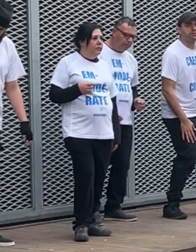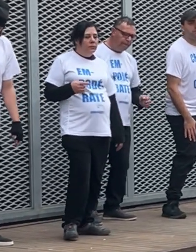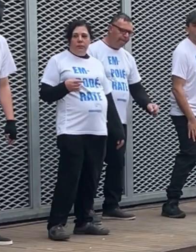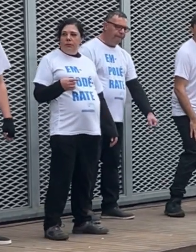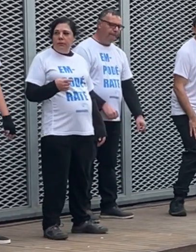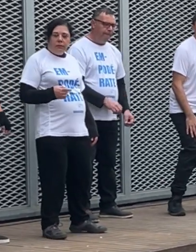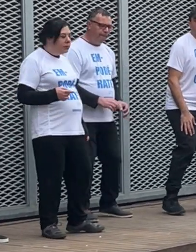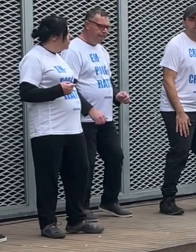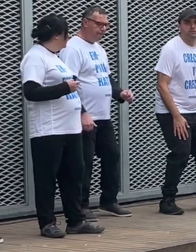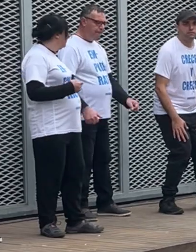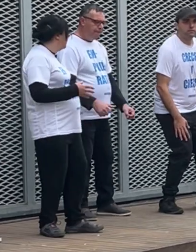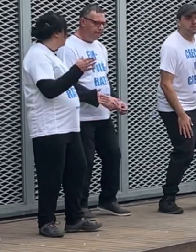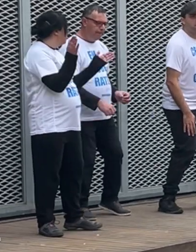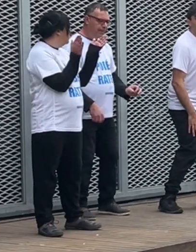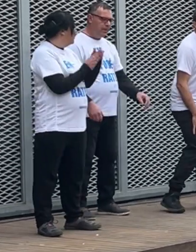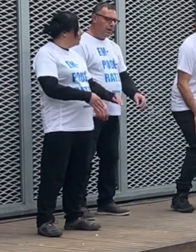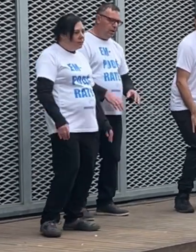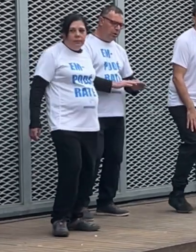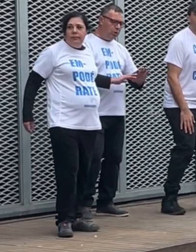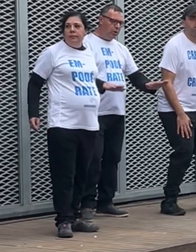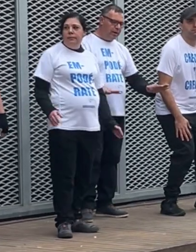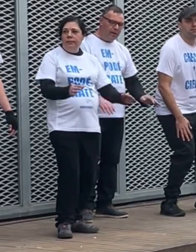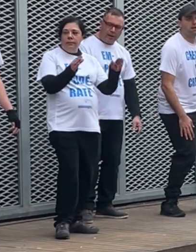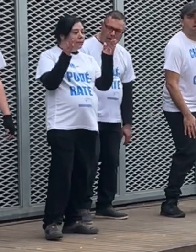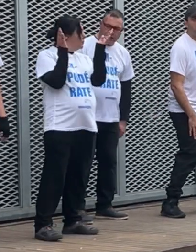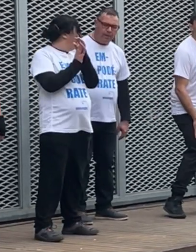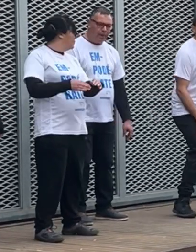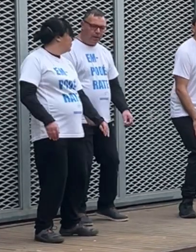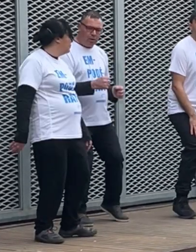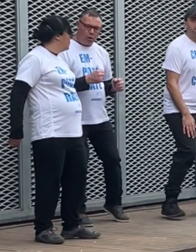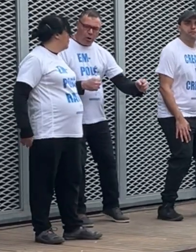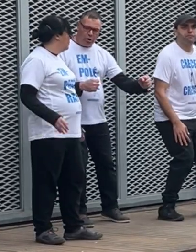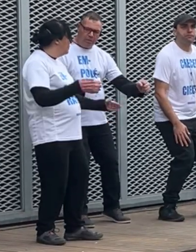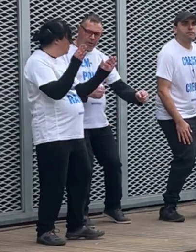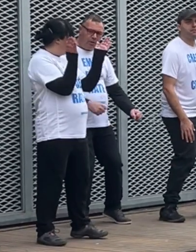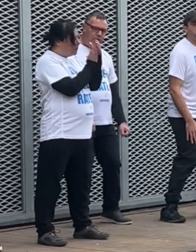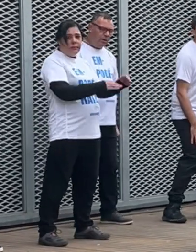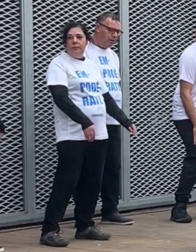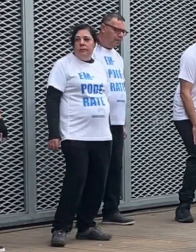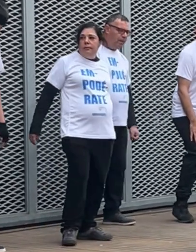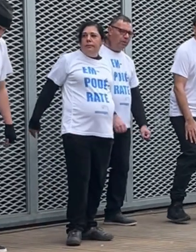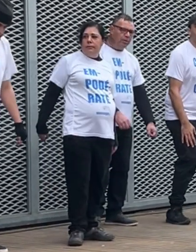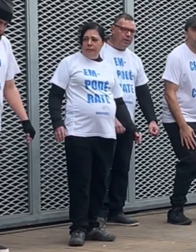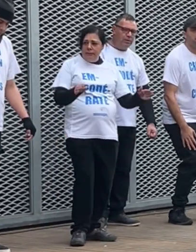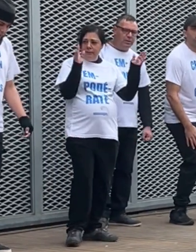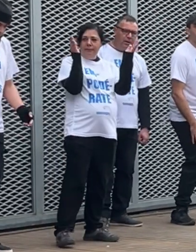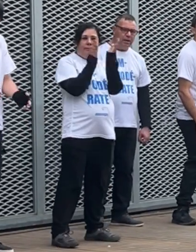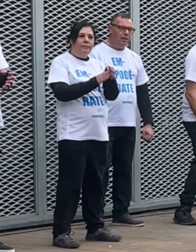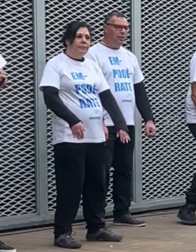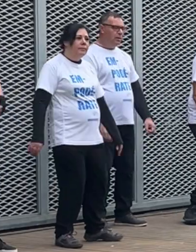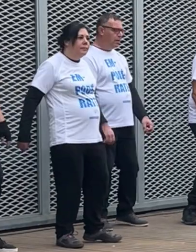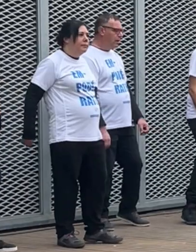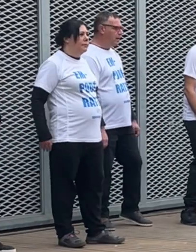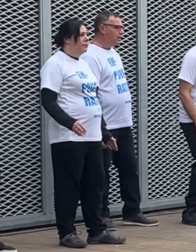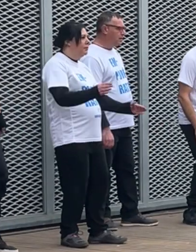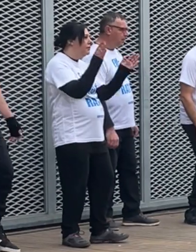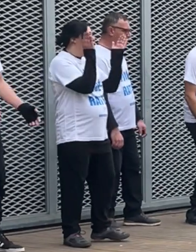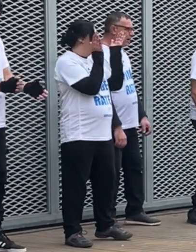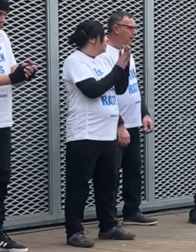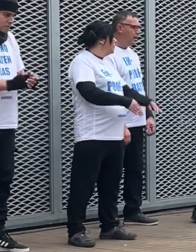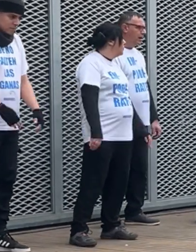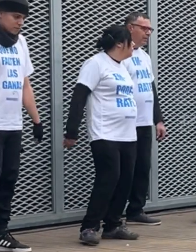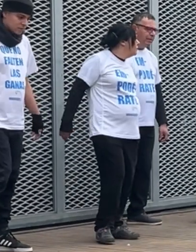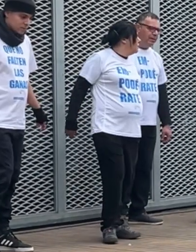subiendo peldaños, creyendo en la verdad, en el engaño. Hoy por hoy lo he conseguido, gracias